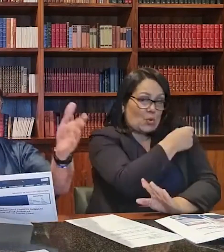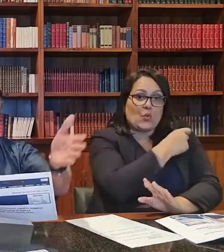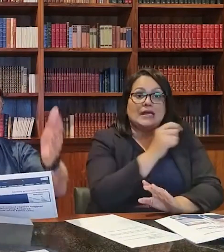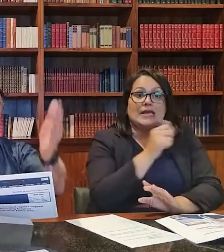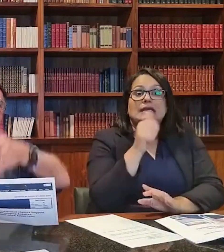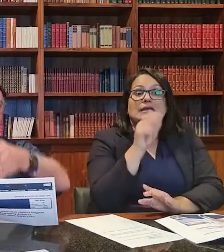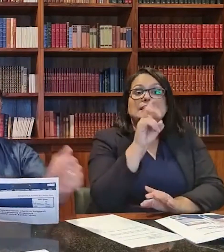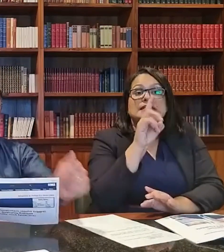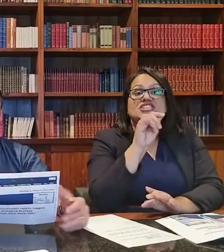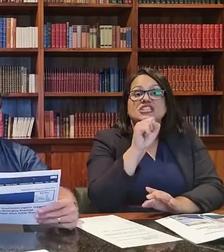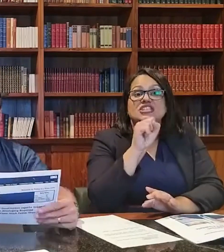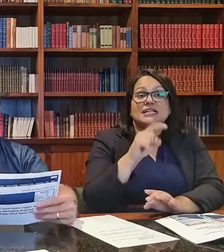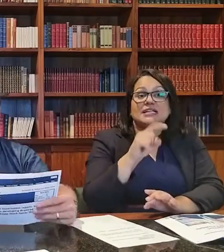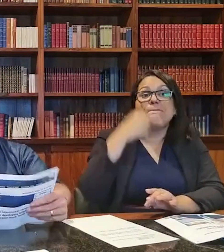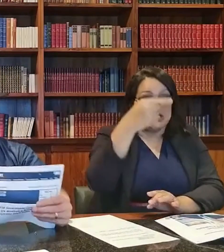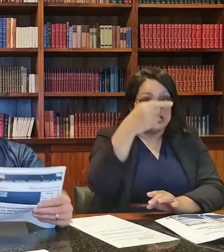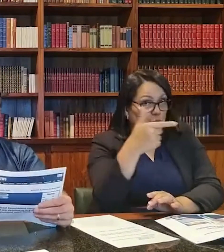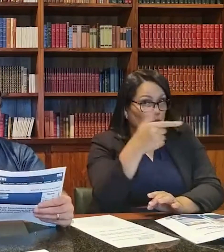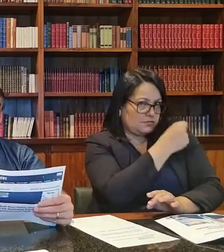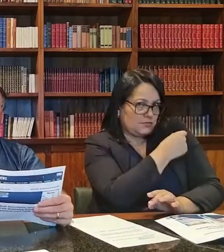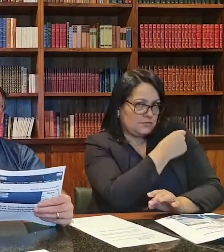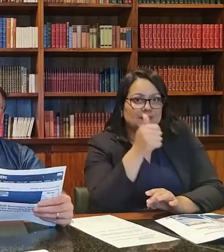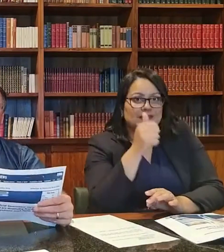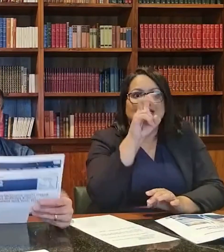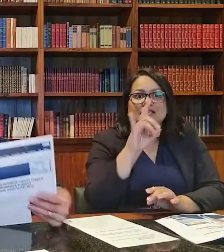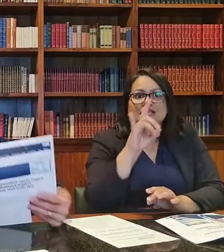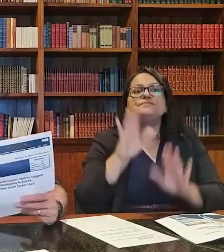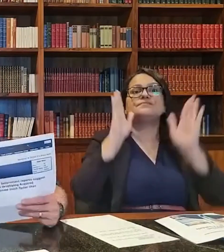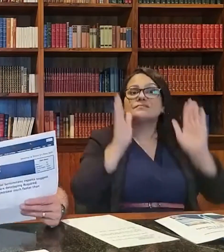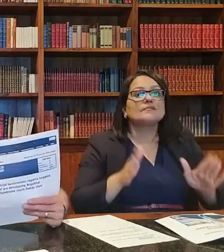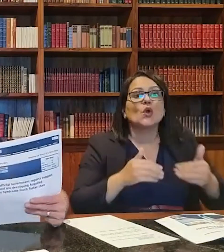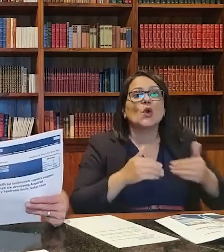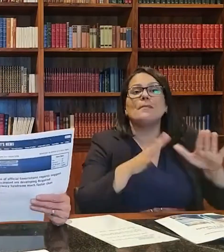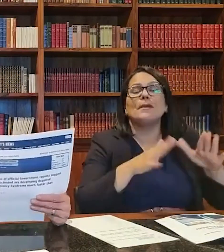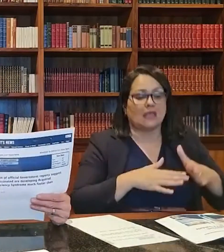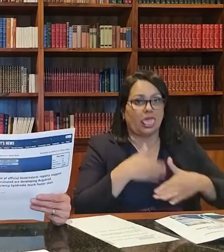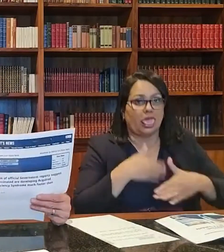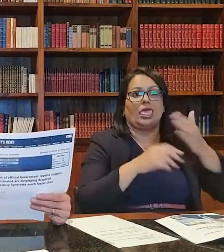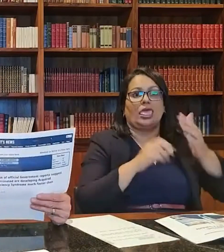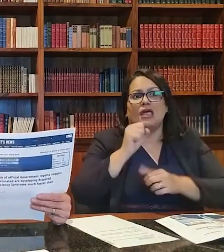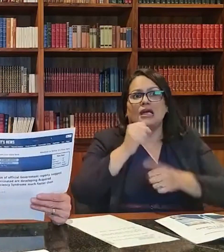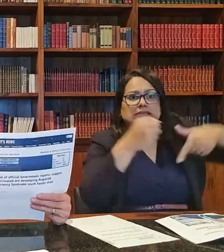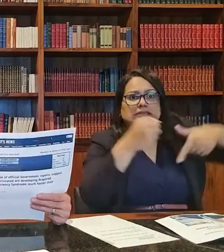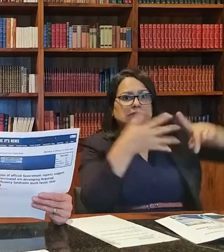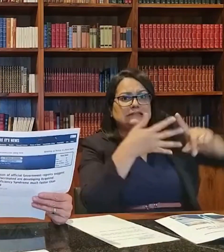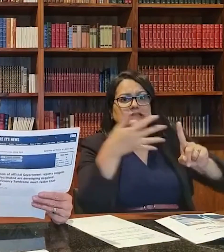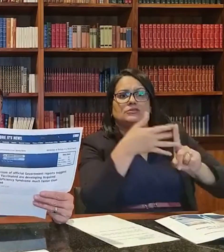um crítico das medidas preventivas e das vacinas anti-Covid, incentivava as aglomerações em um momento em que o Brasil contava com